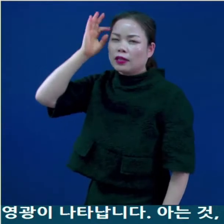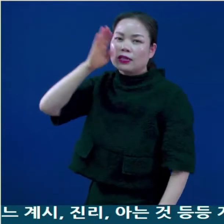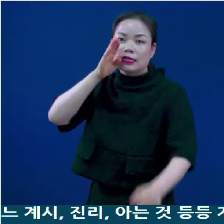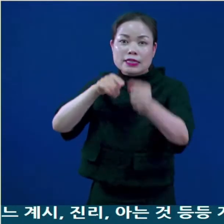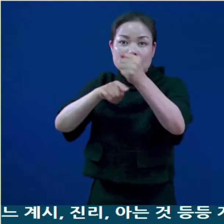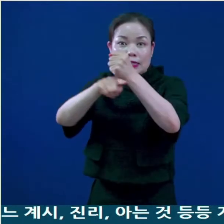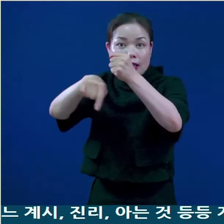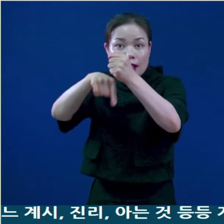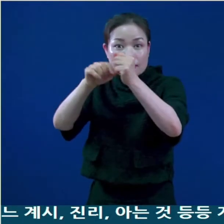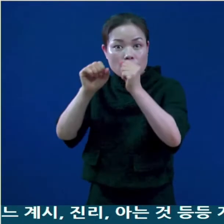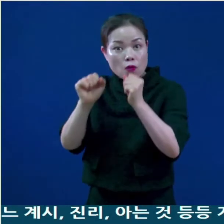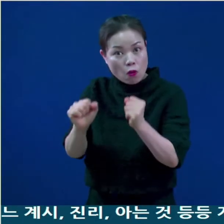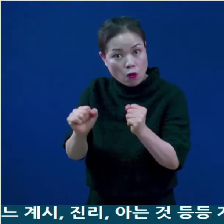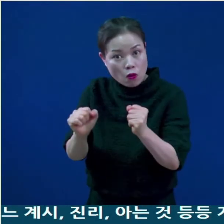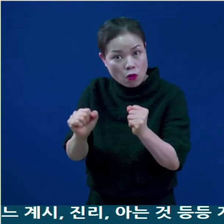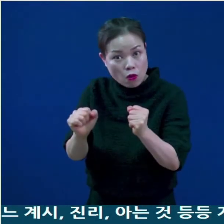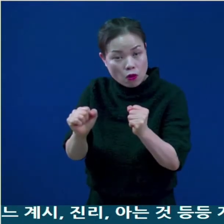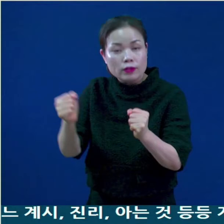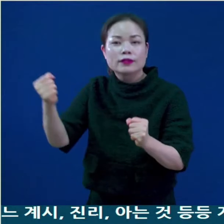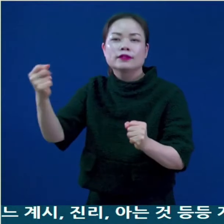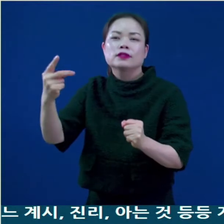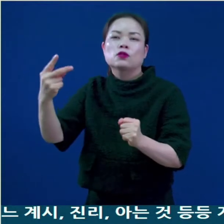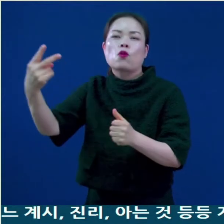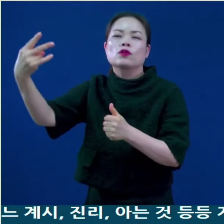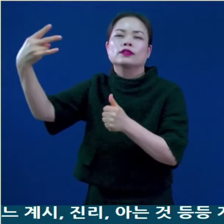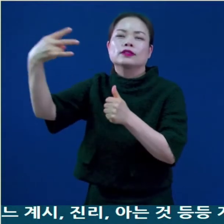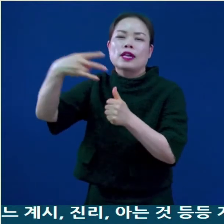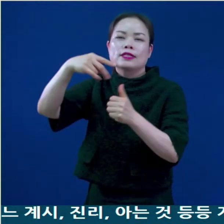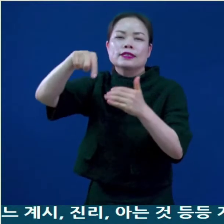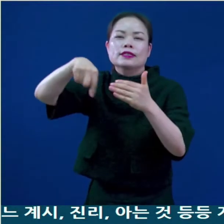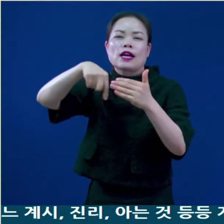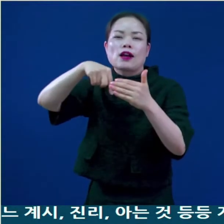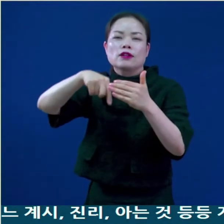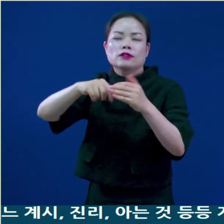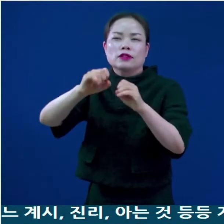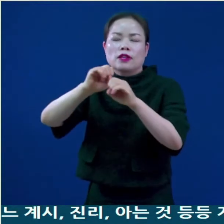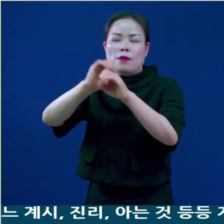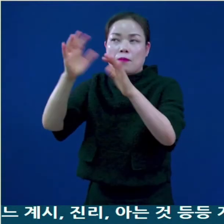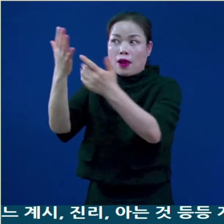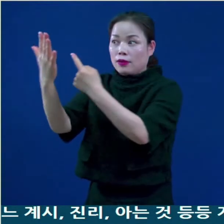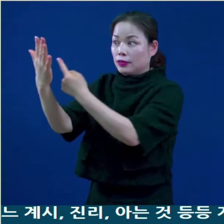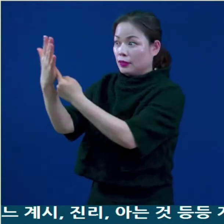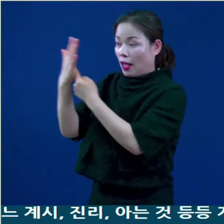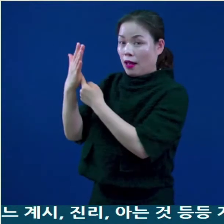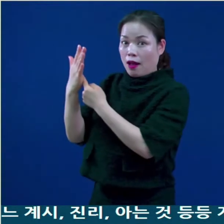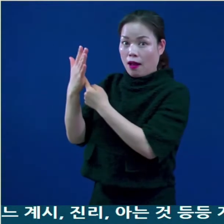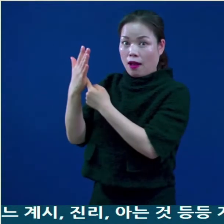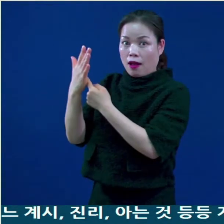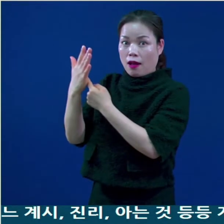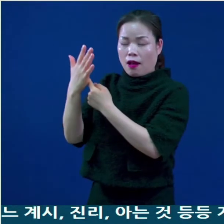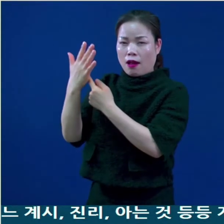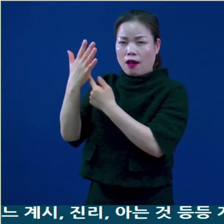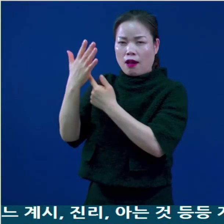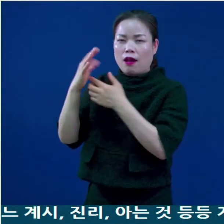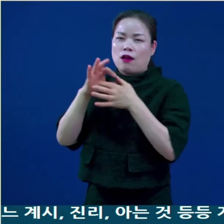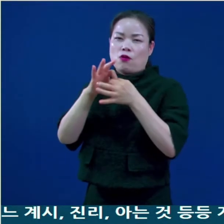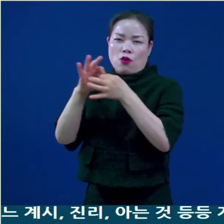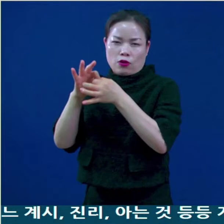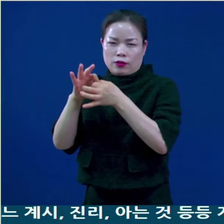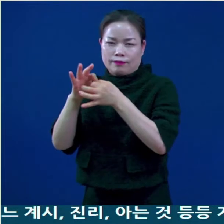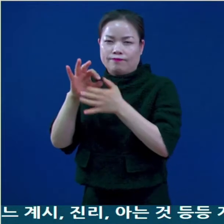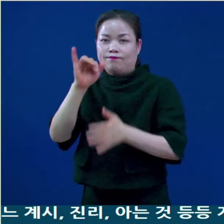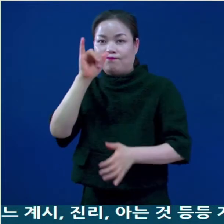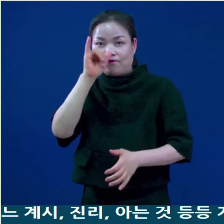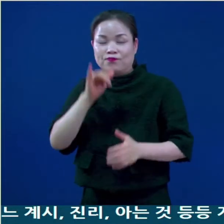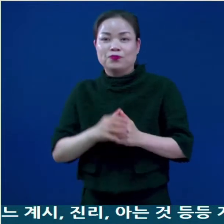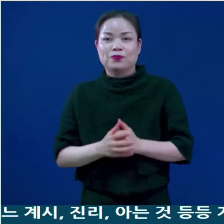가운데 거하며 그리고 계시 가운데 밝히 드러내지는 현상, 이것과 영광이 관련이